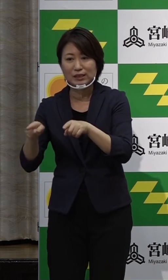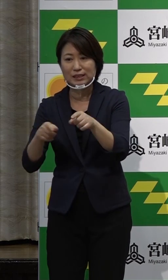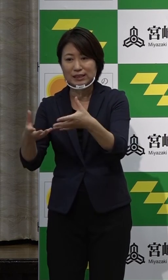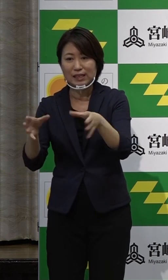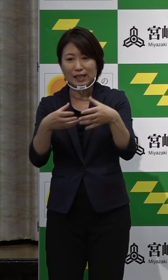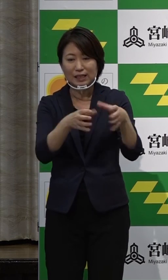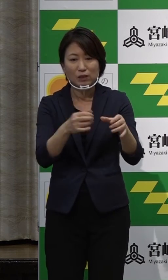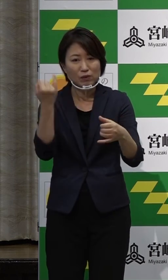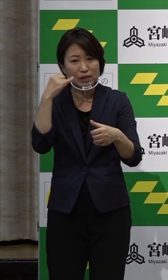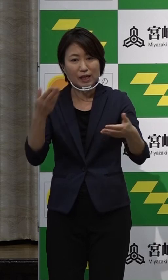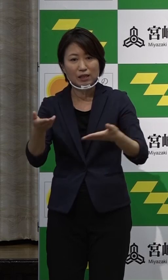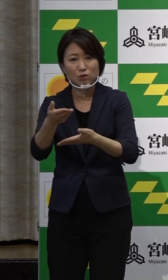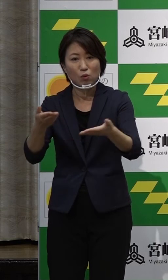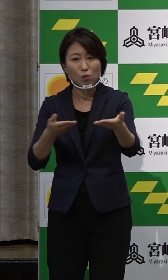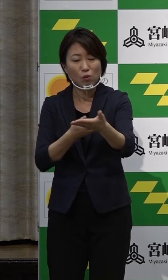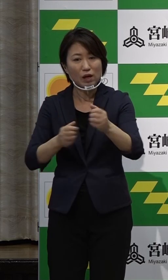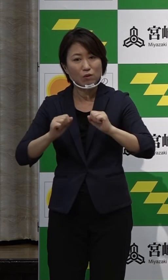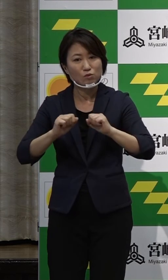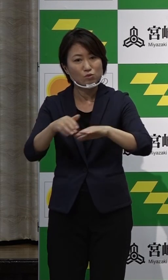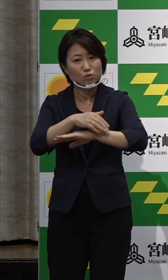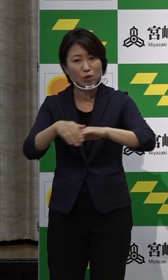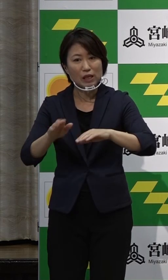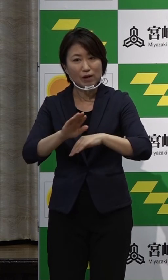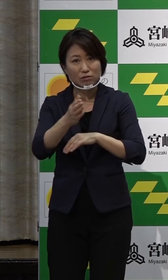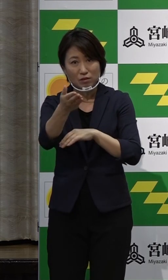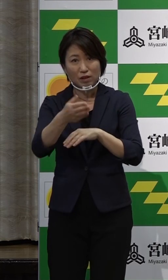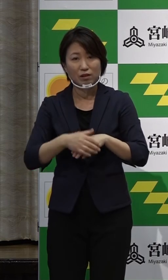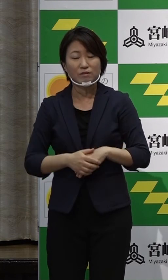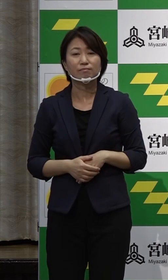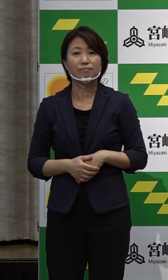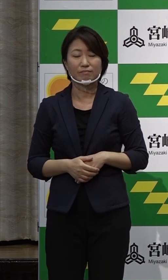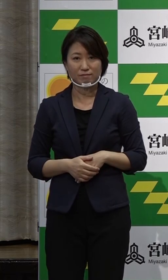であったりとかする考えはありますでしょうか。